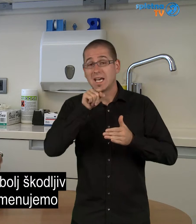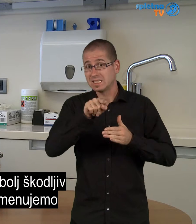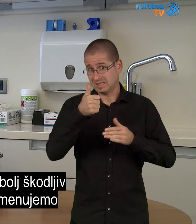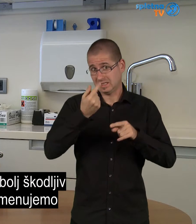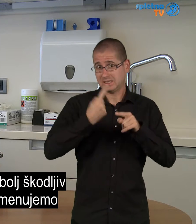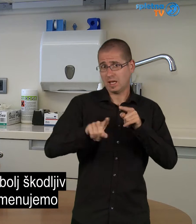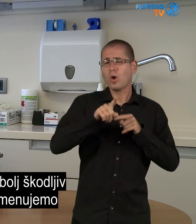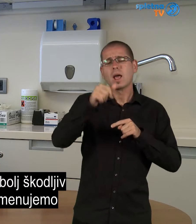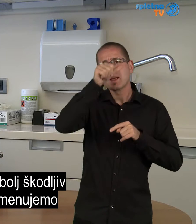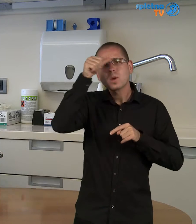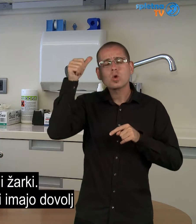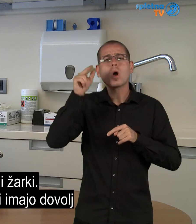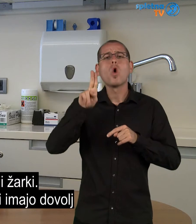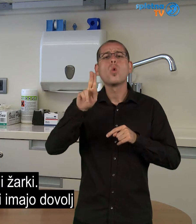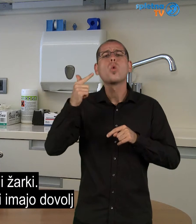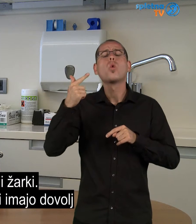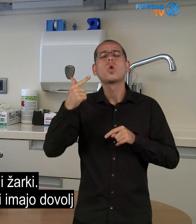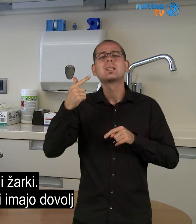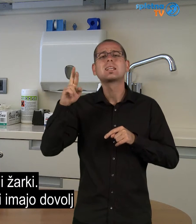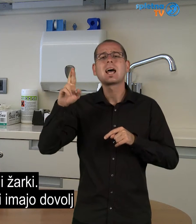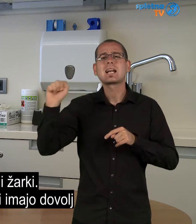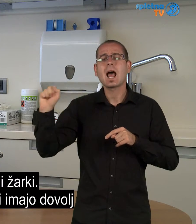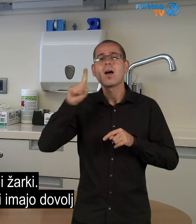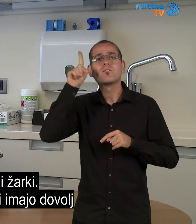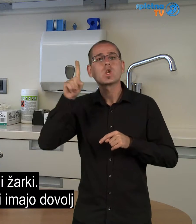tisti del, ki jih imenujemo ultravijolični žarki.